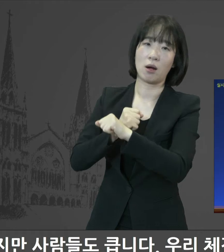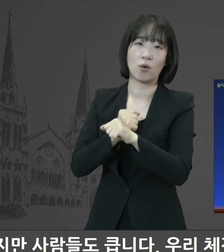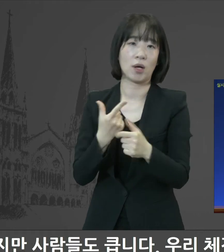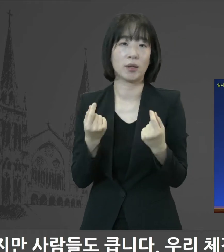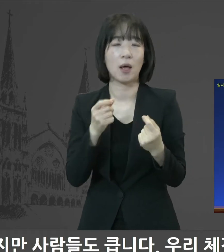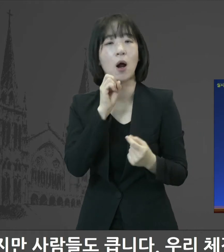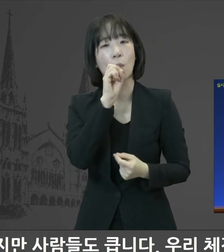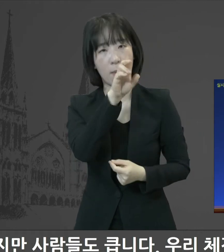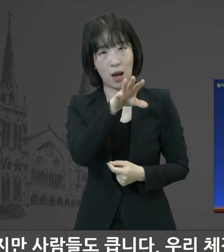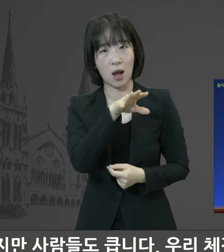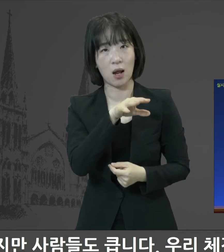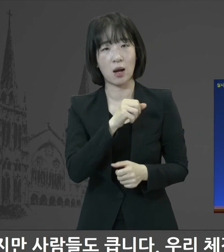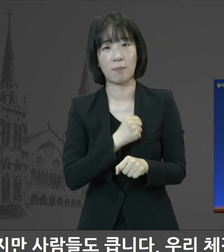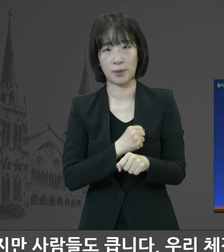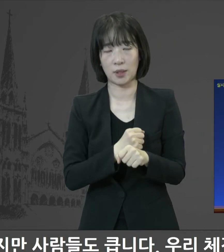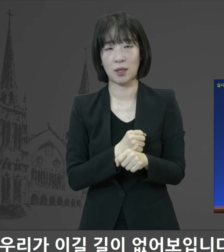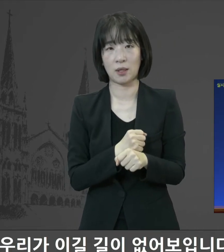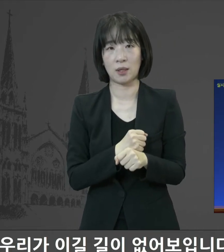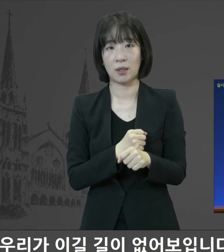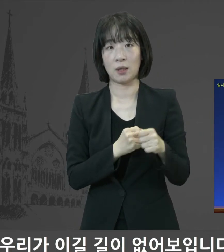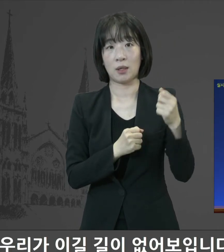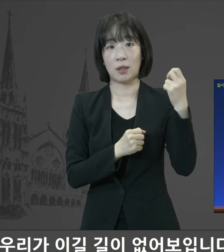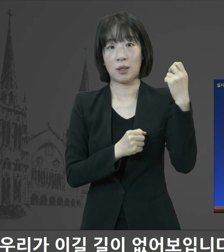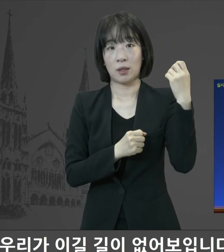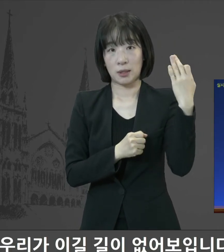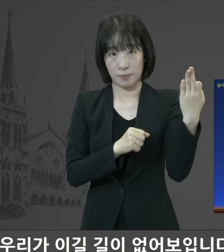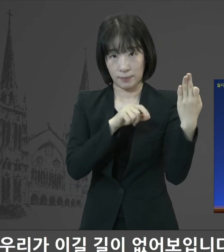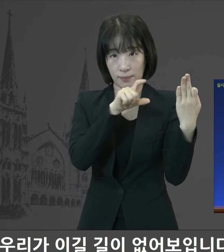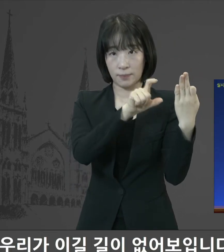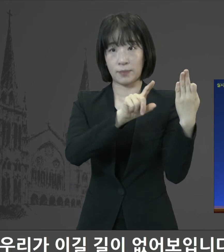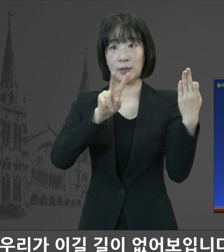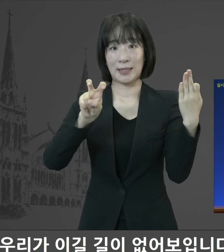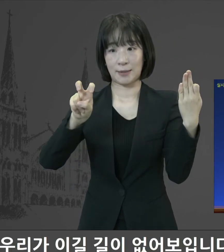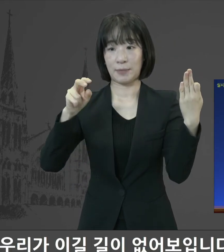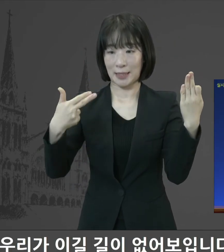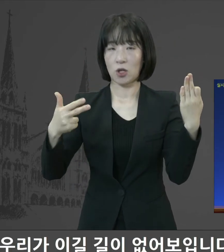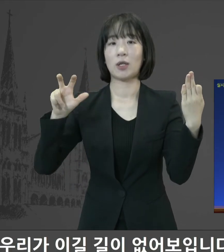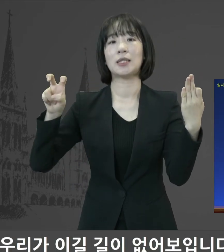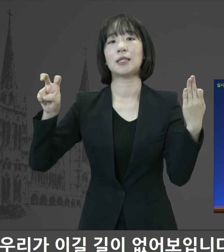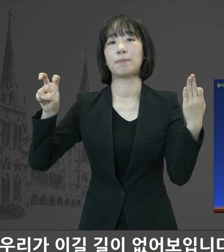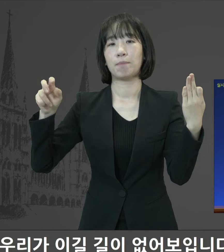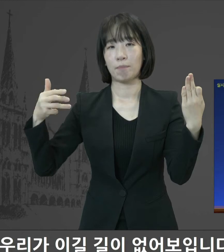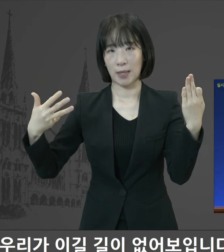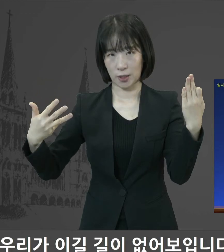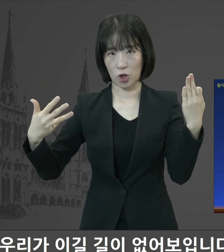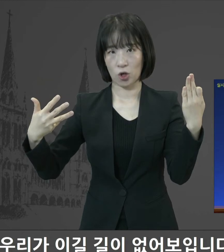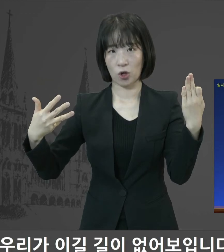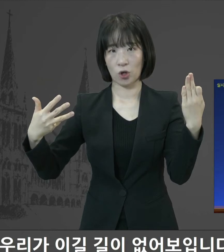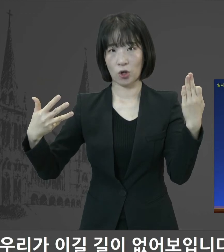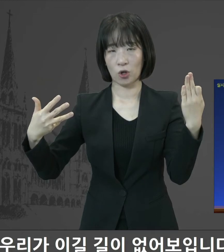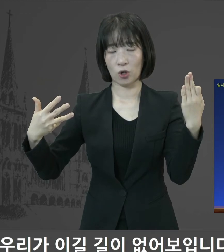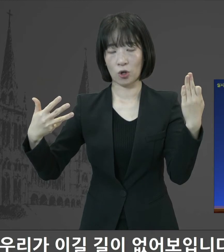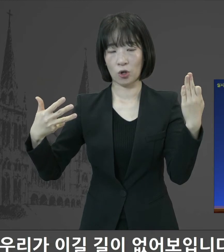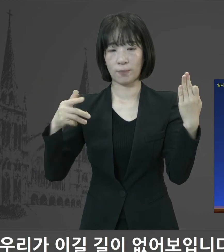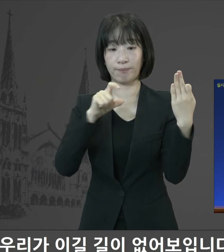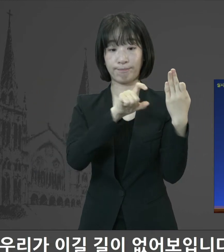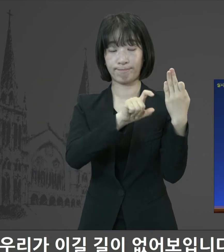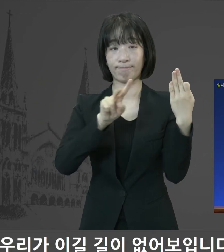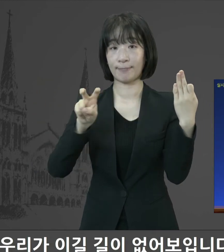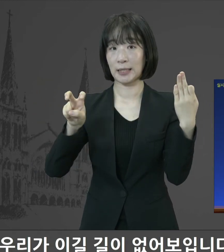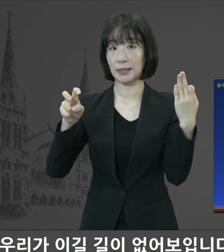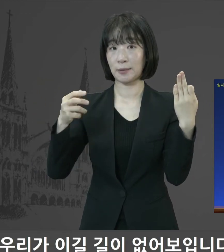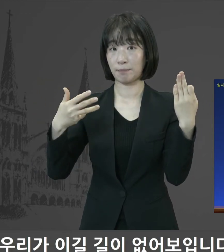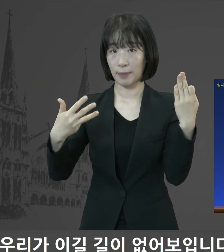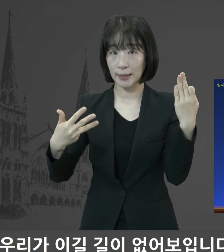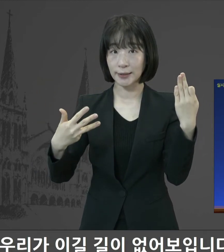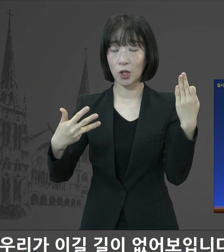겁니다. 그것이 27절, 28절, 29절의 말씀이죠. 여러분, 28절 말씀 제가